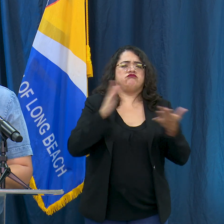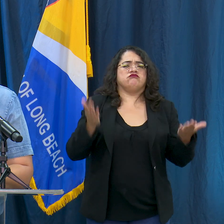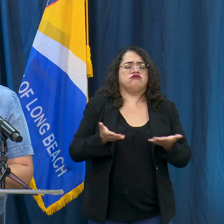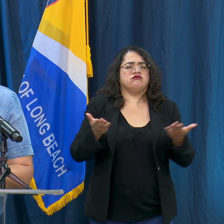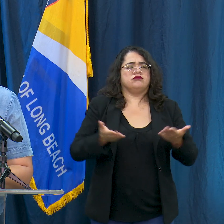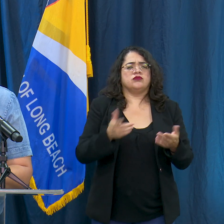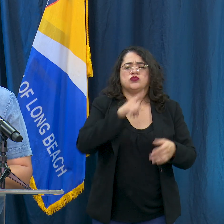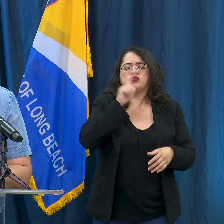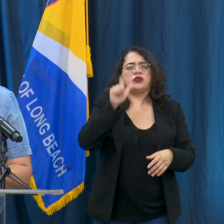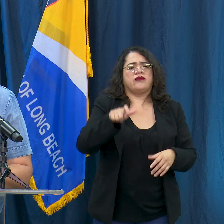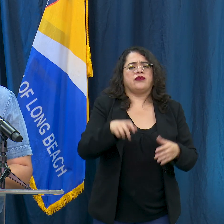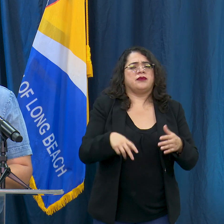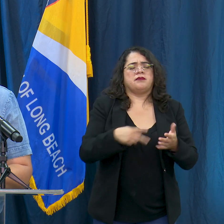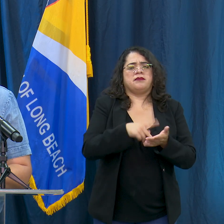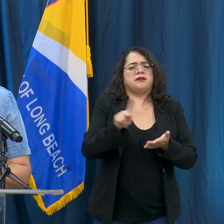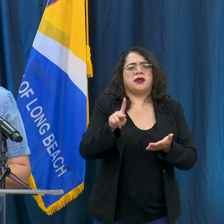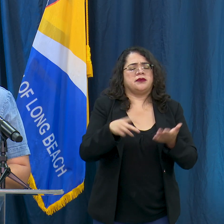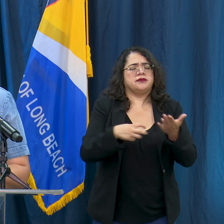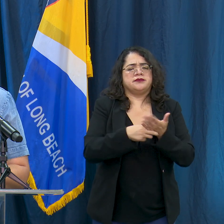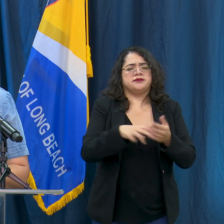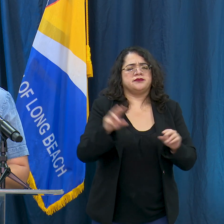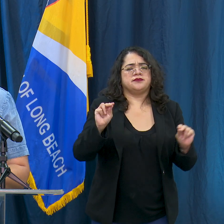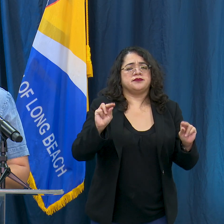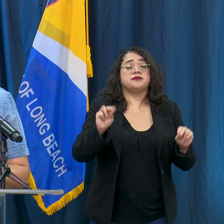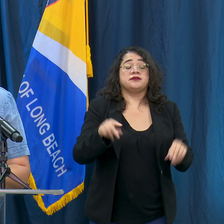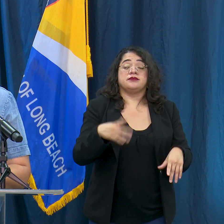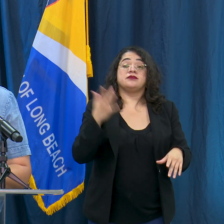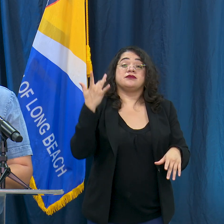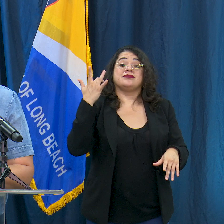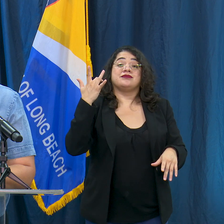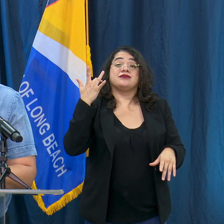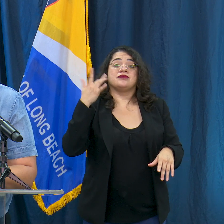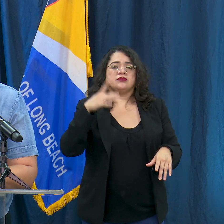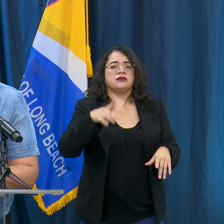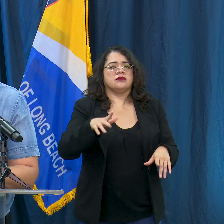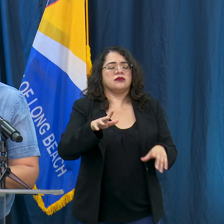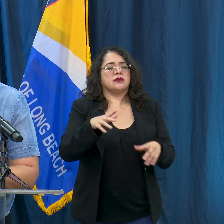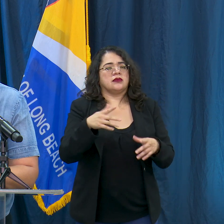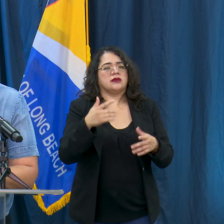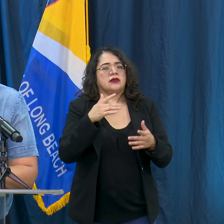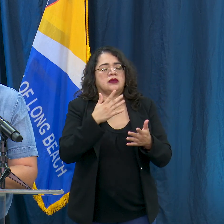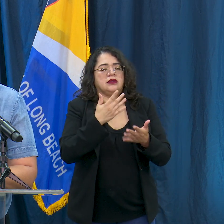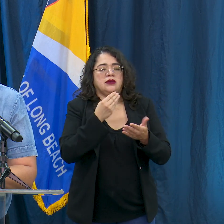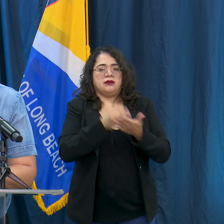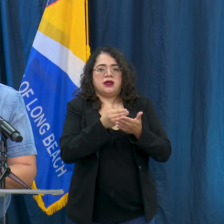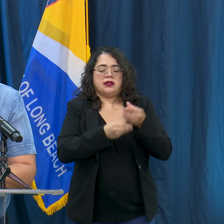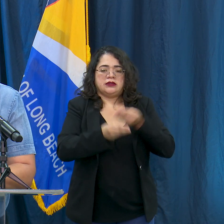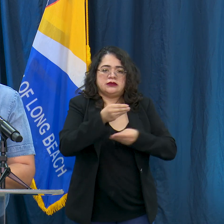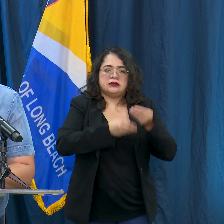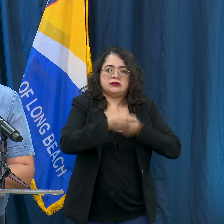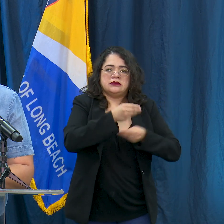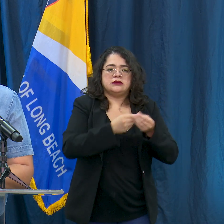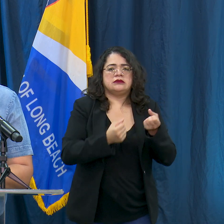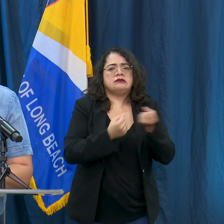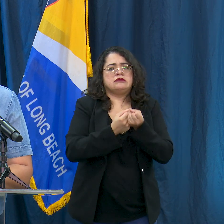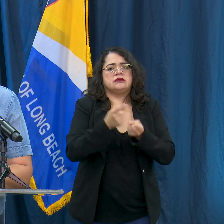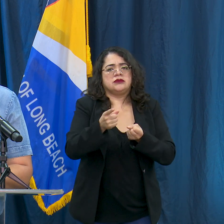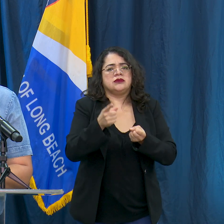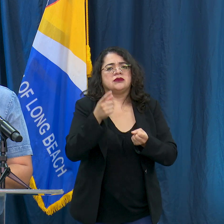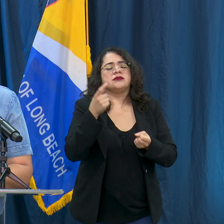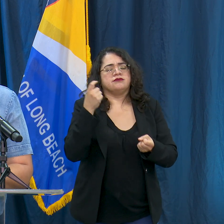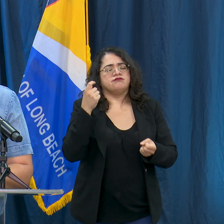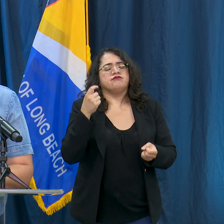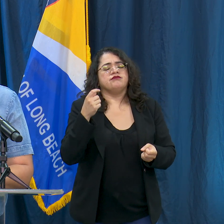no tenga que pagar esas multas. Ese programa permite a los residentes afectados por el coronavirus renunciar a su multa de barrido